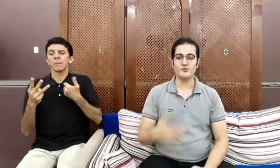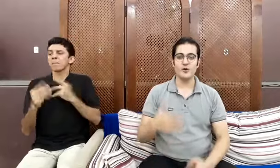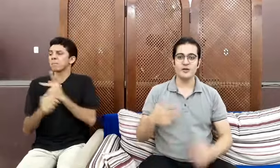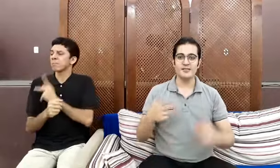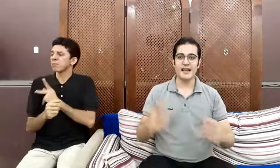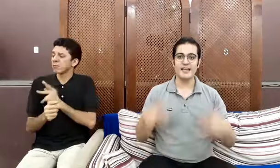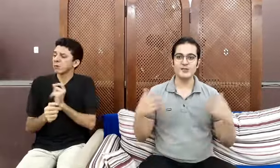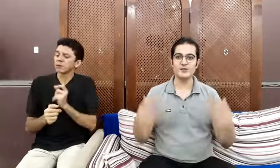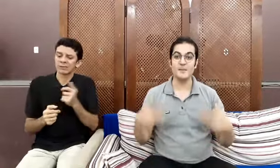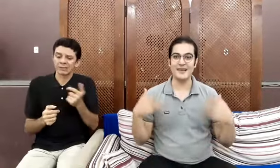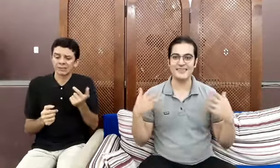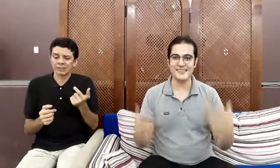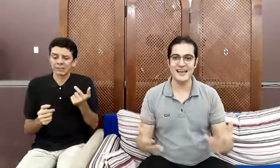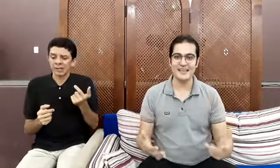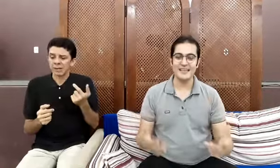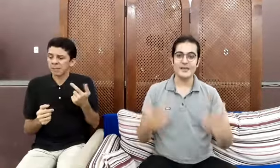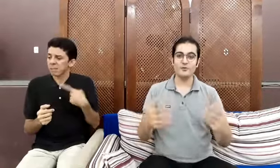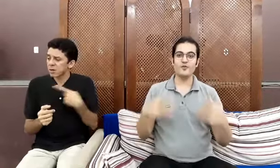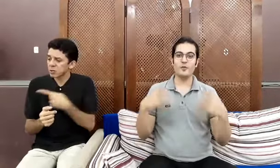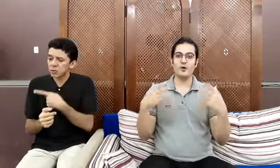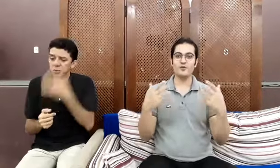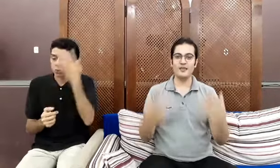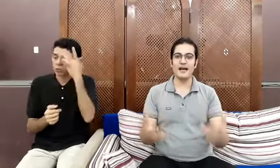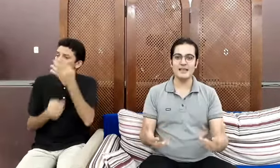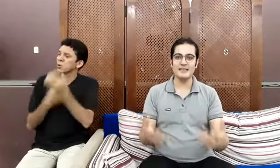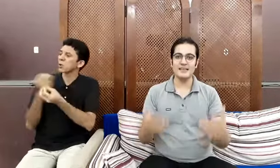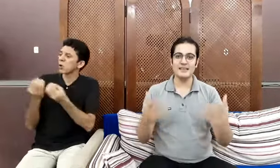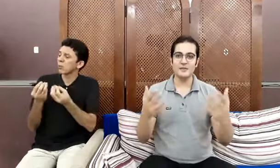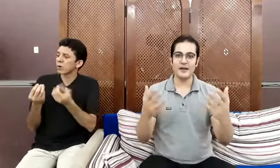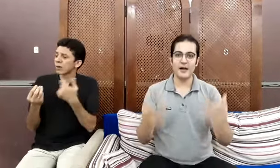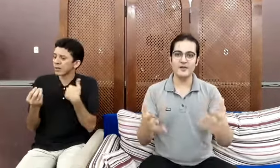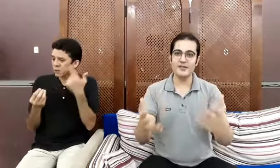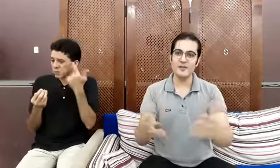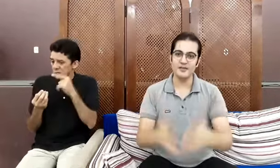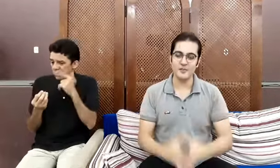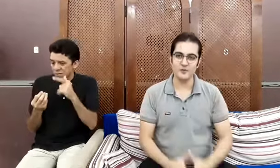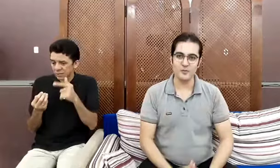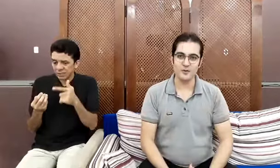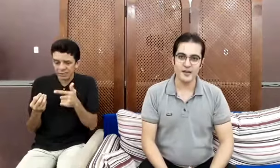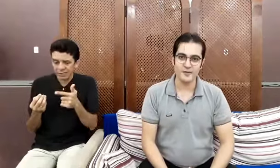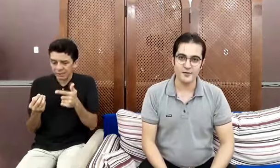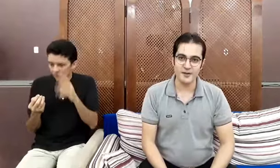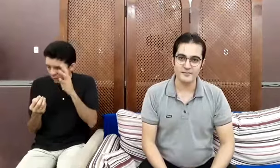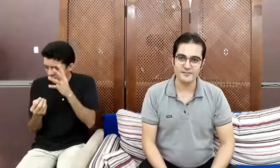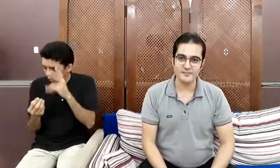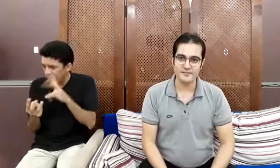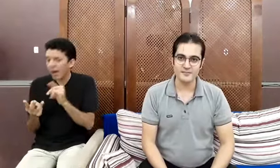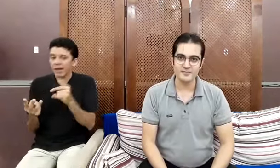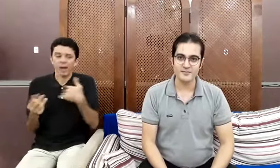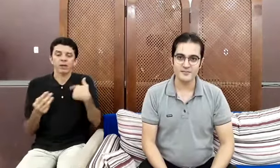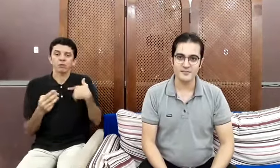faço, será que isso vai passar? E aí eu tive a oportunidade de pregar o Evangelho para essa pessoa pelo telefone,